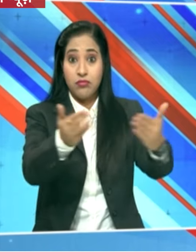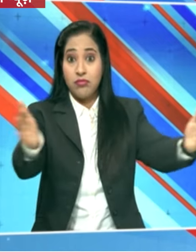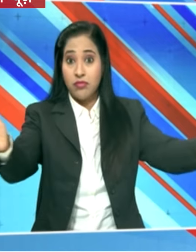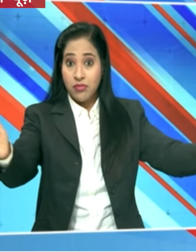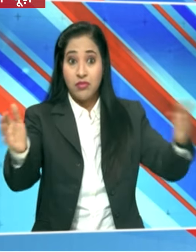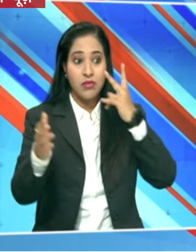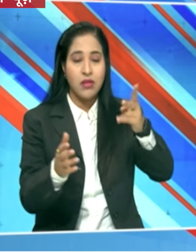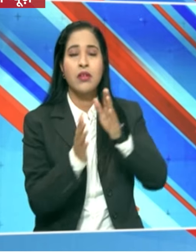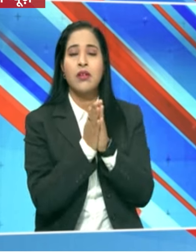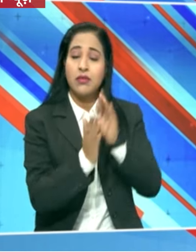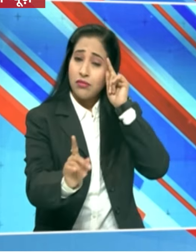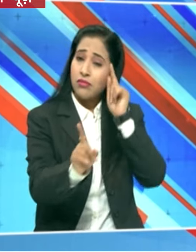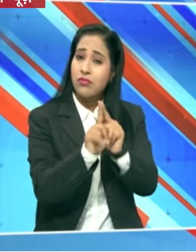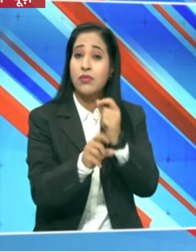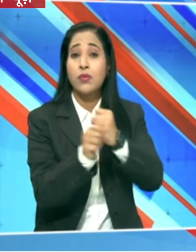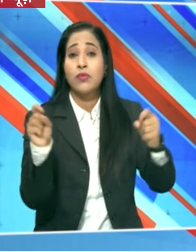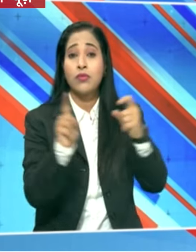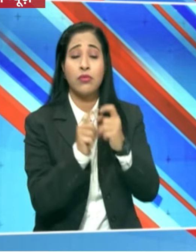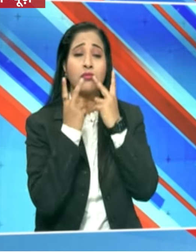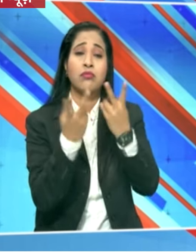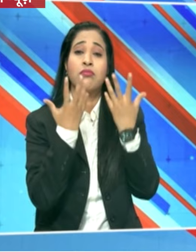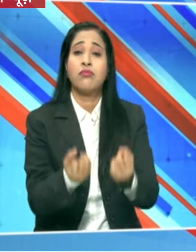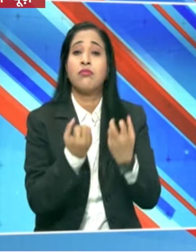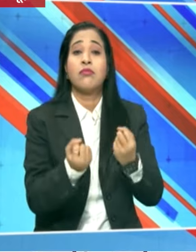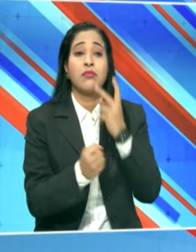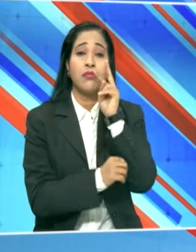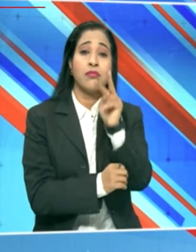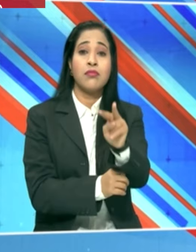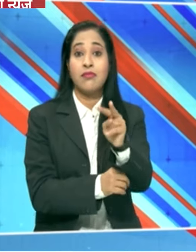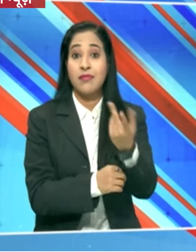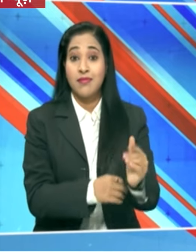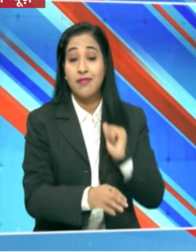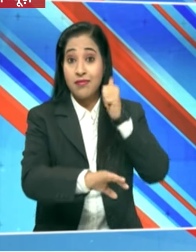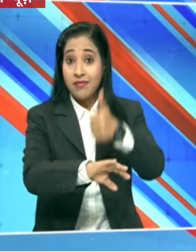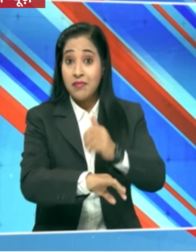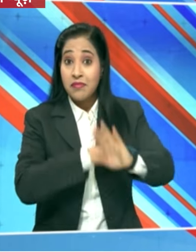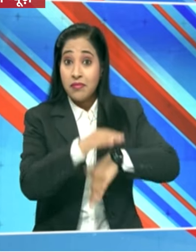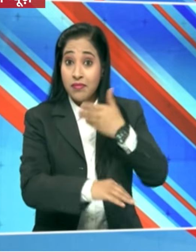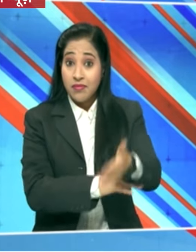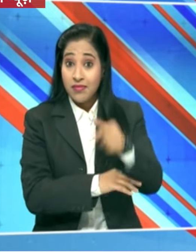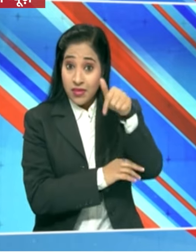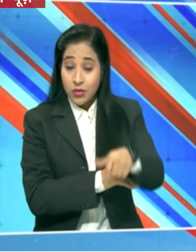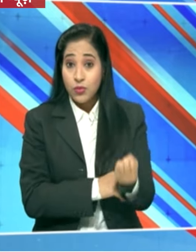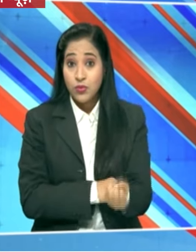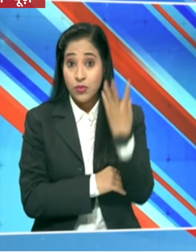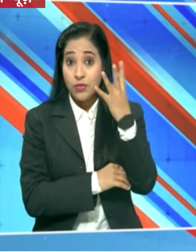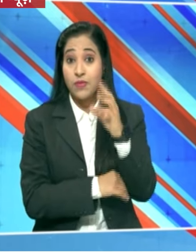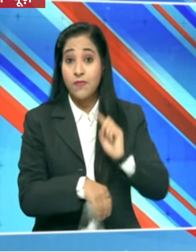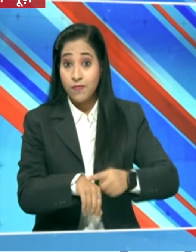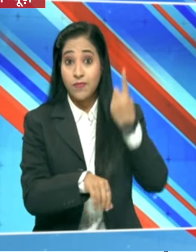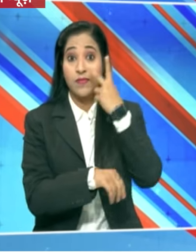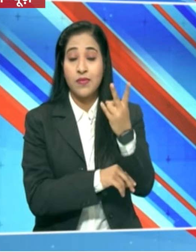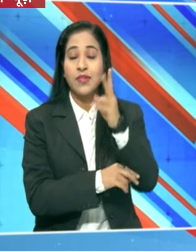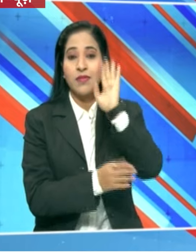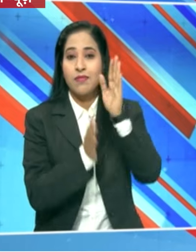लोग प्रभु के दर्शन के लिए आतुर हो गए। प्राण प्रतिष्ठा के बाद आज सुबह पहली बार मंदिर